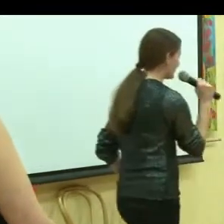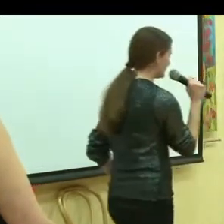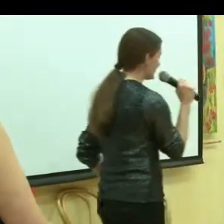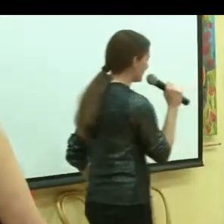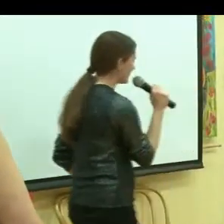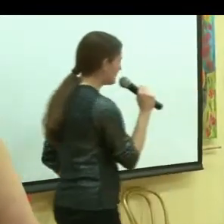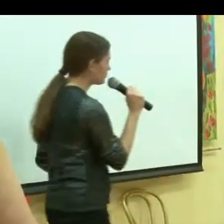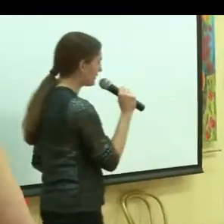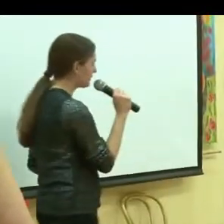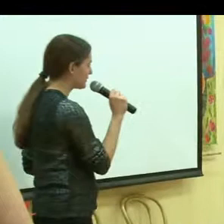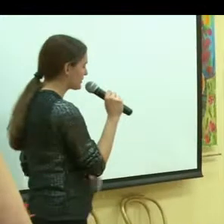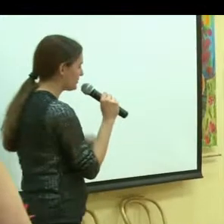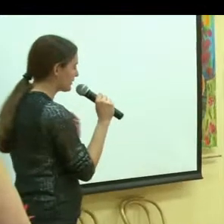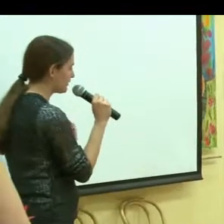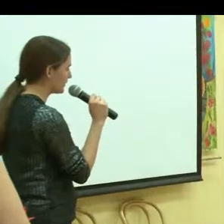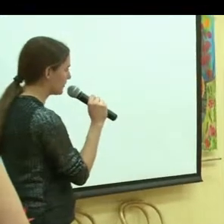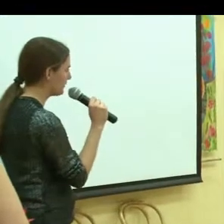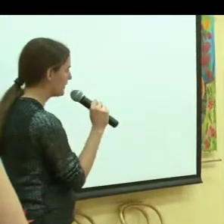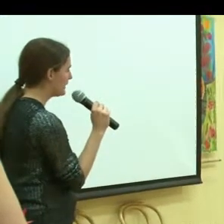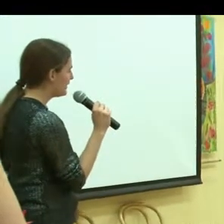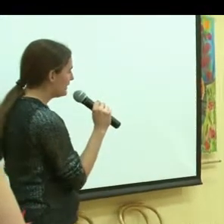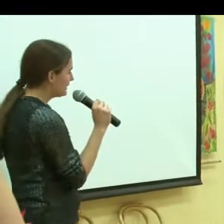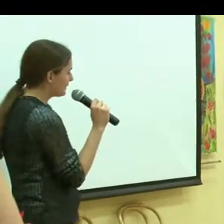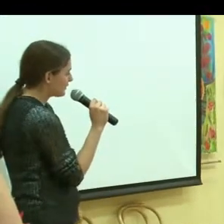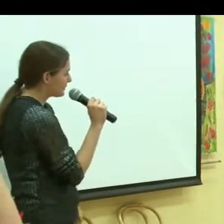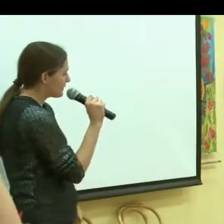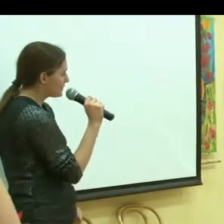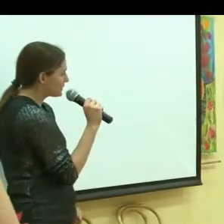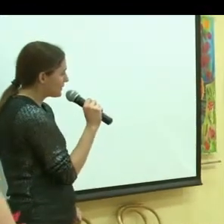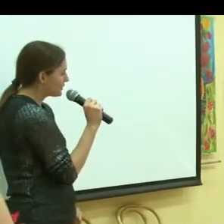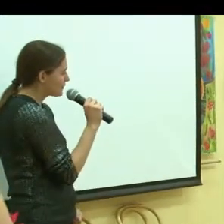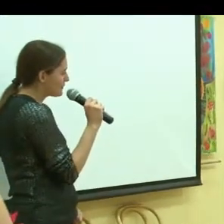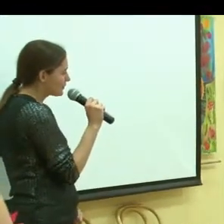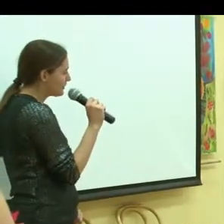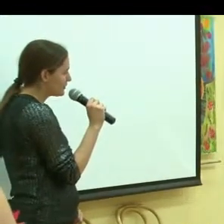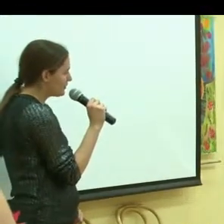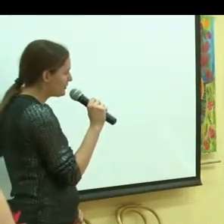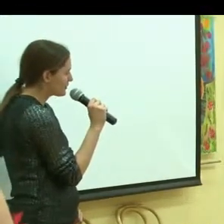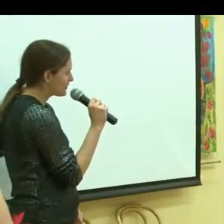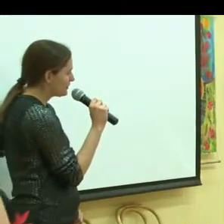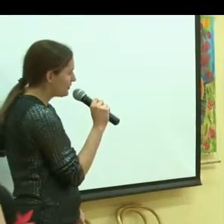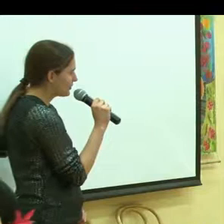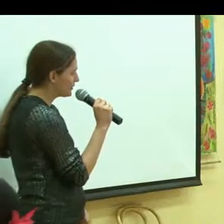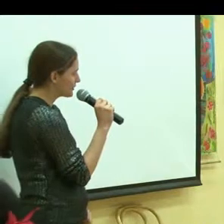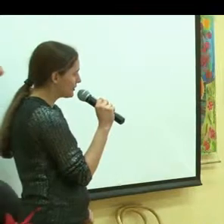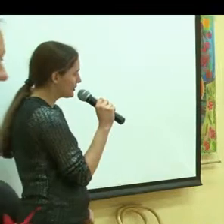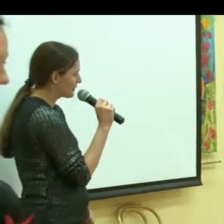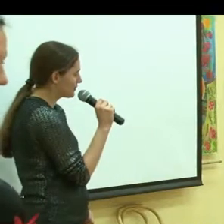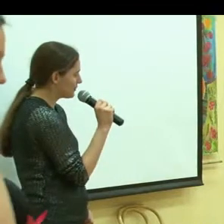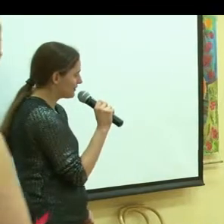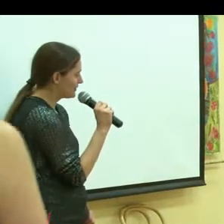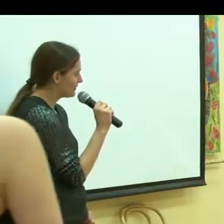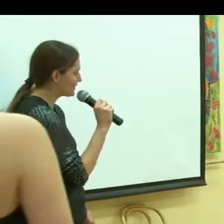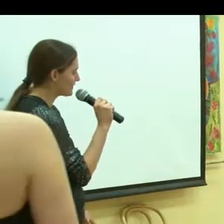także jest na kamieniu szlachetnym jest srebrna głowa konia. Tak więc cała ta chusta ma kształt mniej więcej